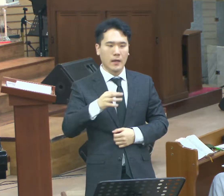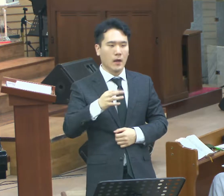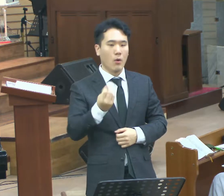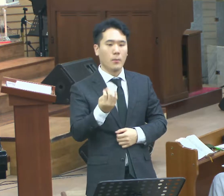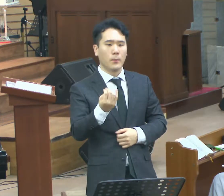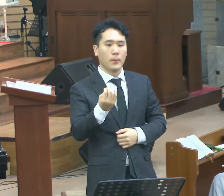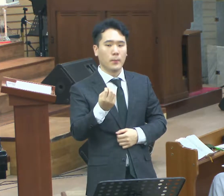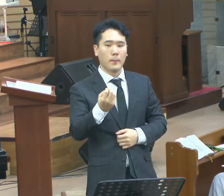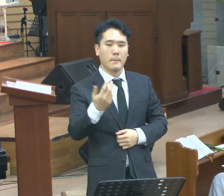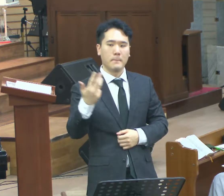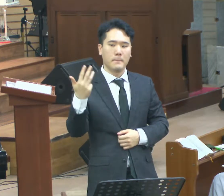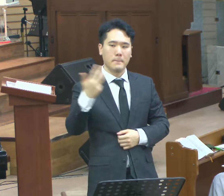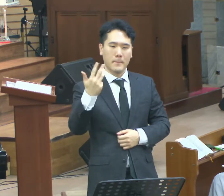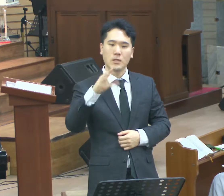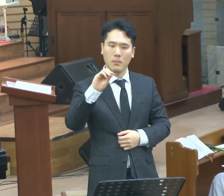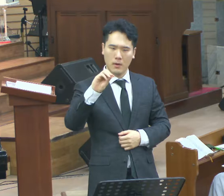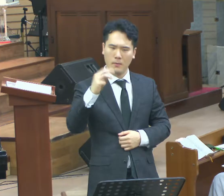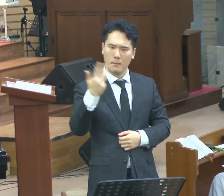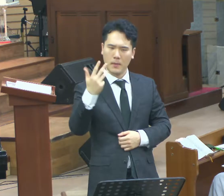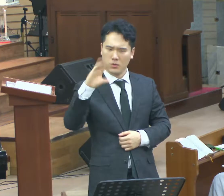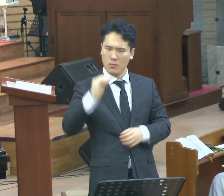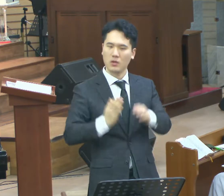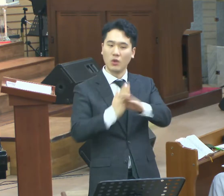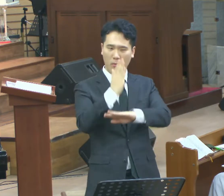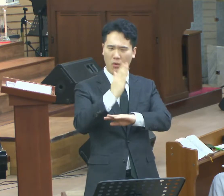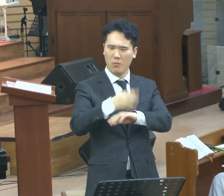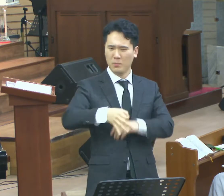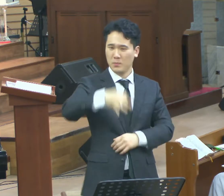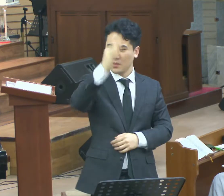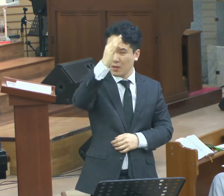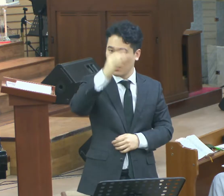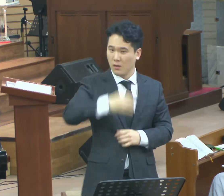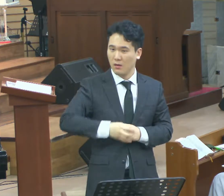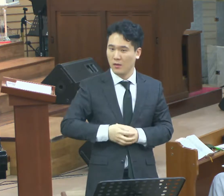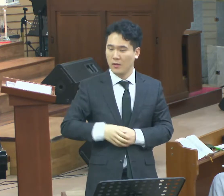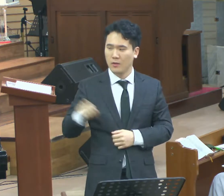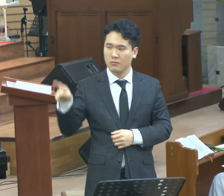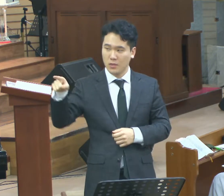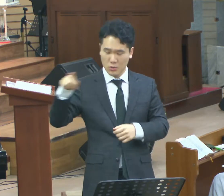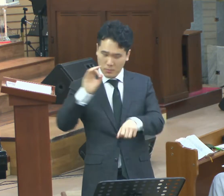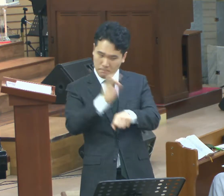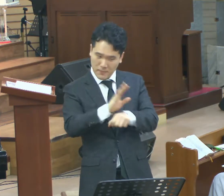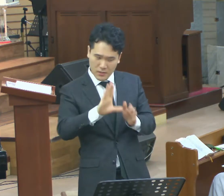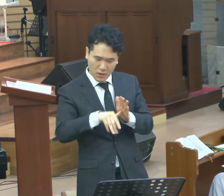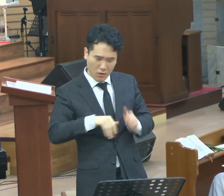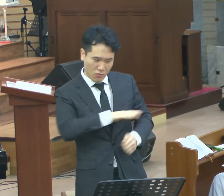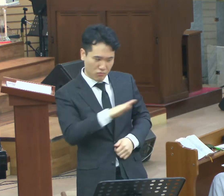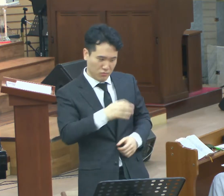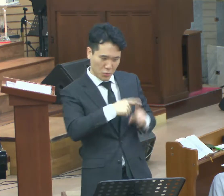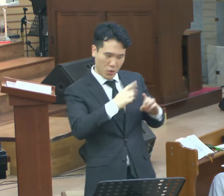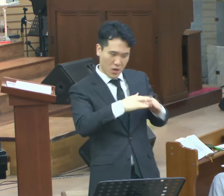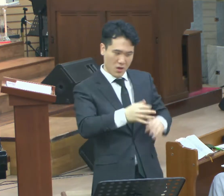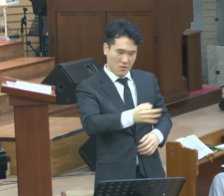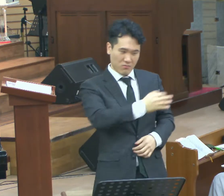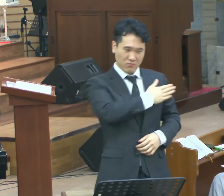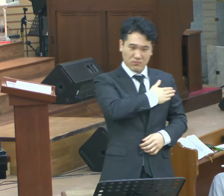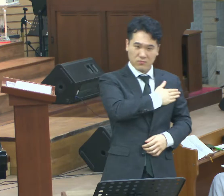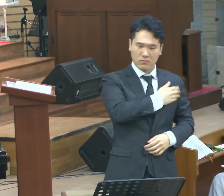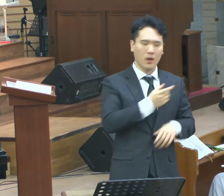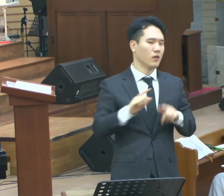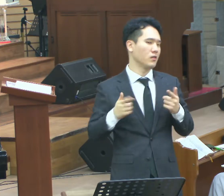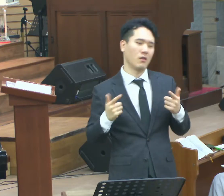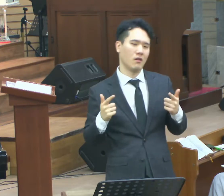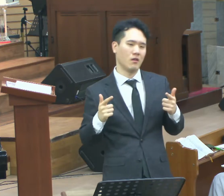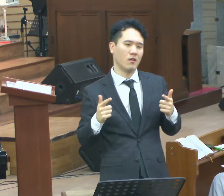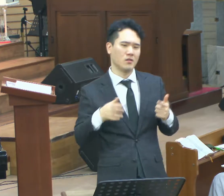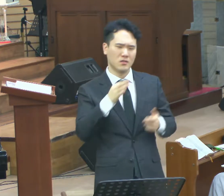원이 넘어요. 근데 당시에 막 재정이 남아들고 그렇지 않았어요. 그런데 여름 수련회